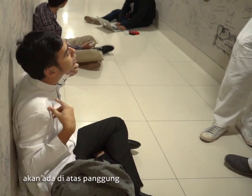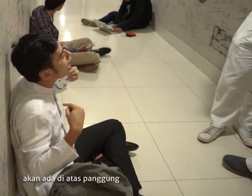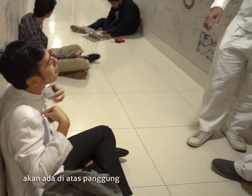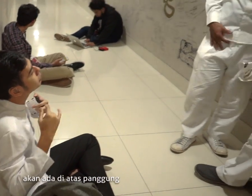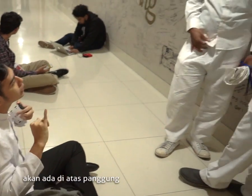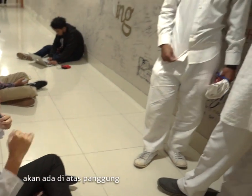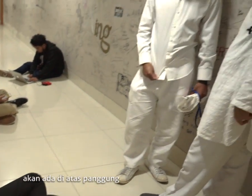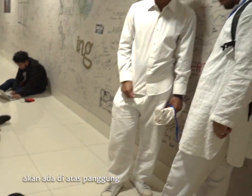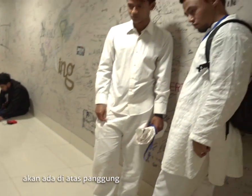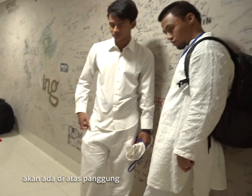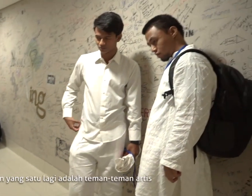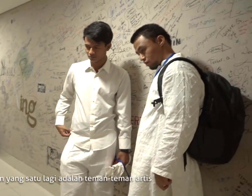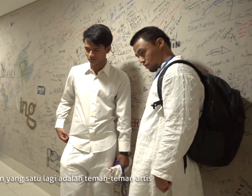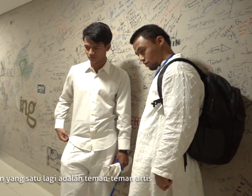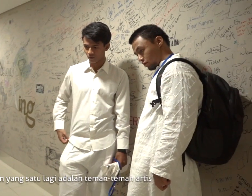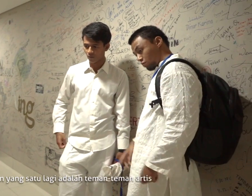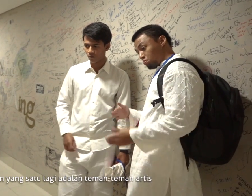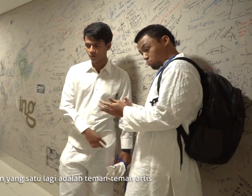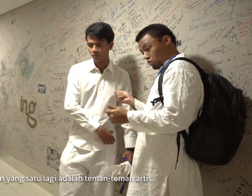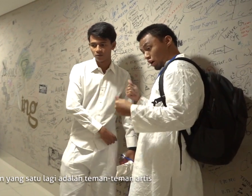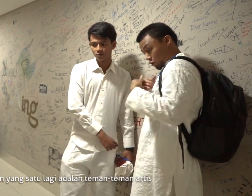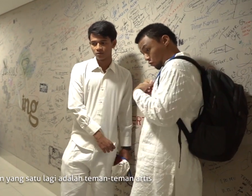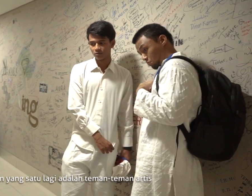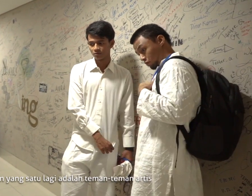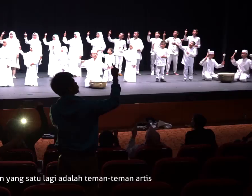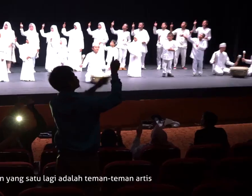akan ada di atas panggung, dan yang satu lagi adalah teman-teman artis